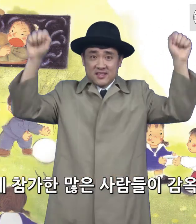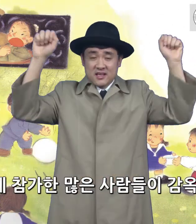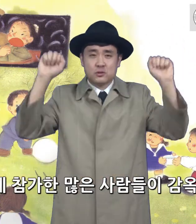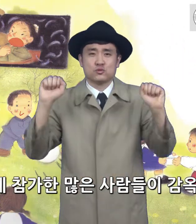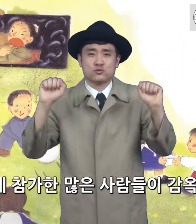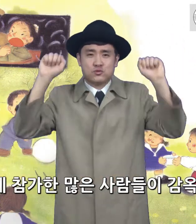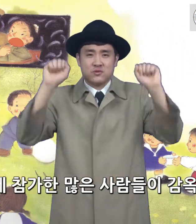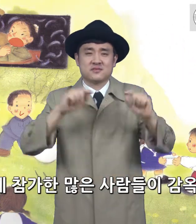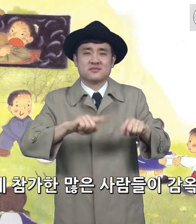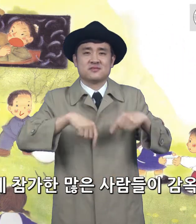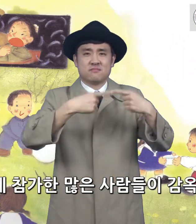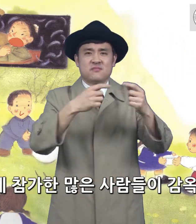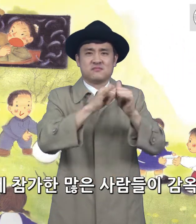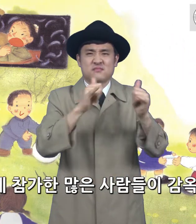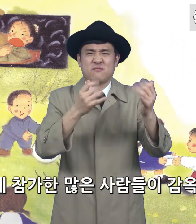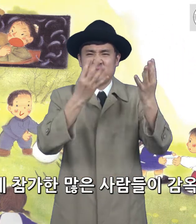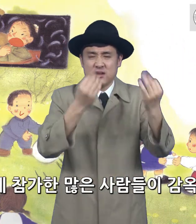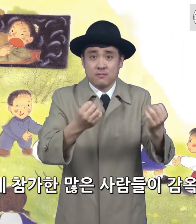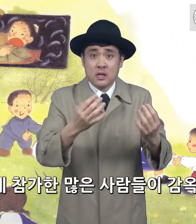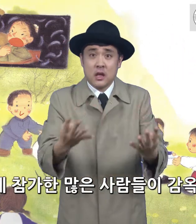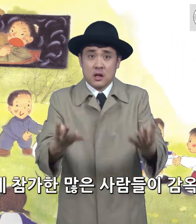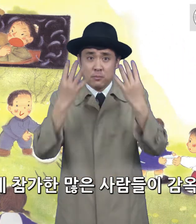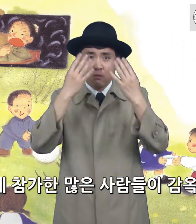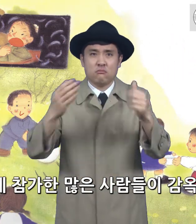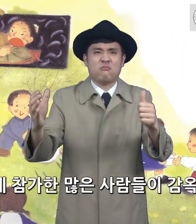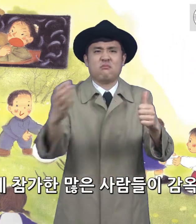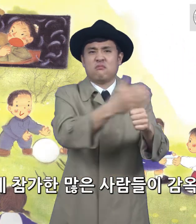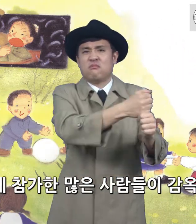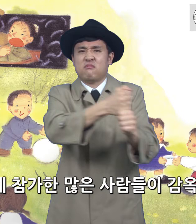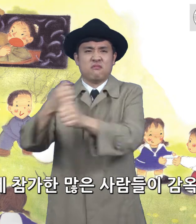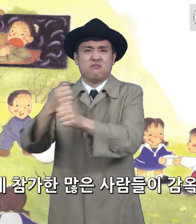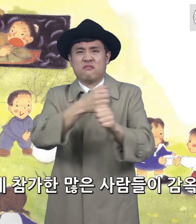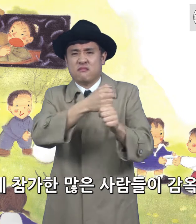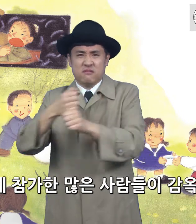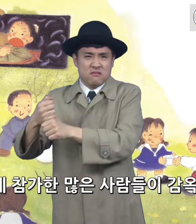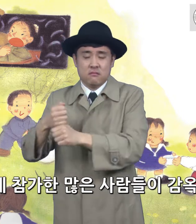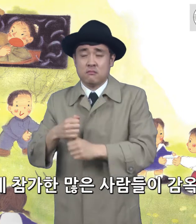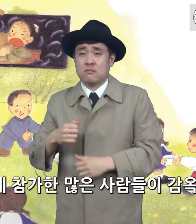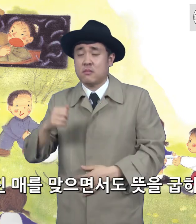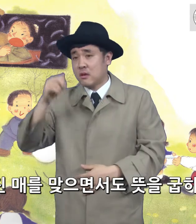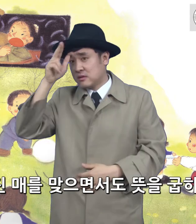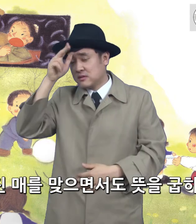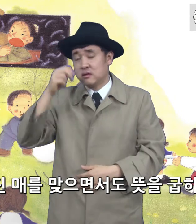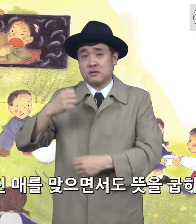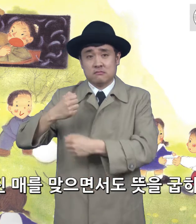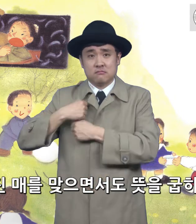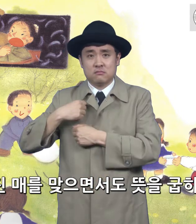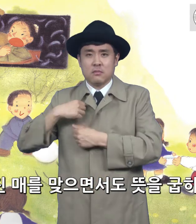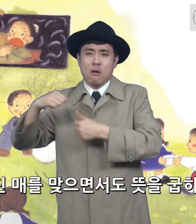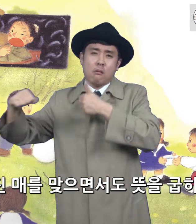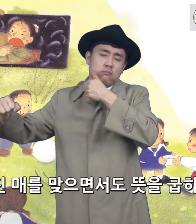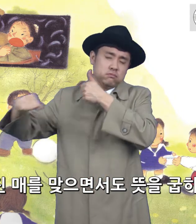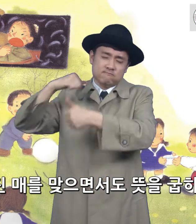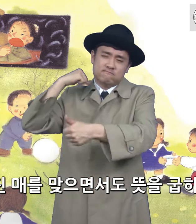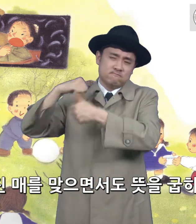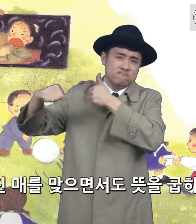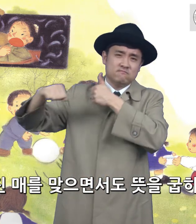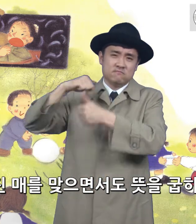만세 운동에 참가한 많은 사람들이 감옥에 갇혔어요. 정아는 모진 매를